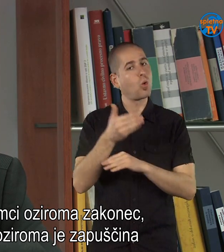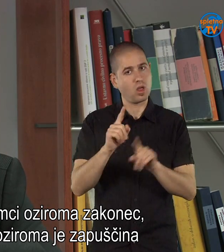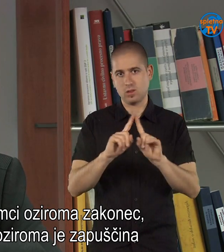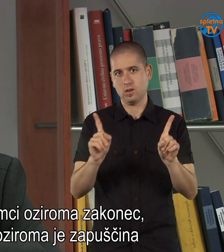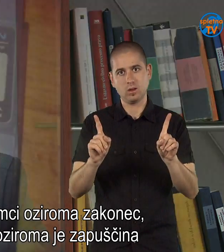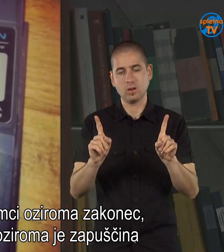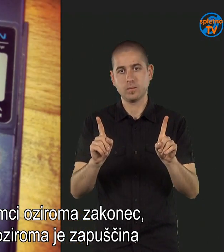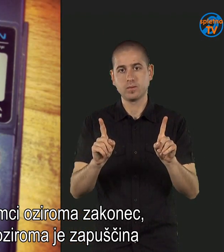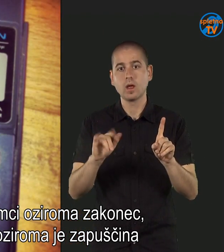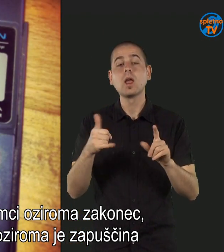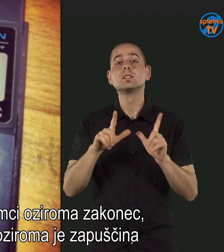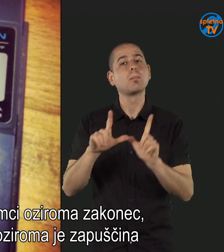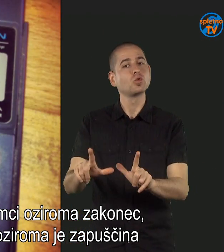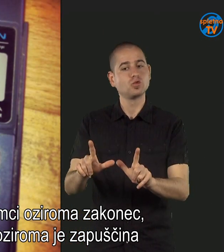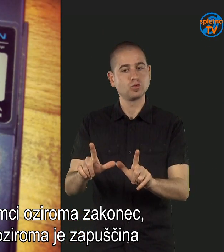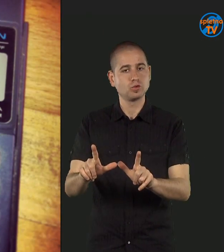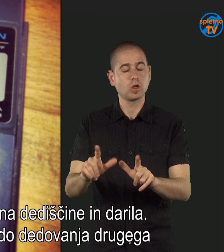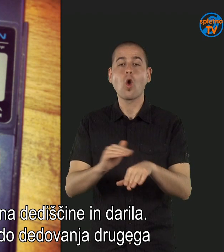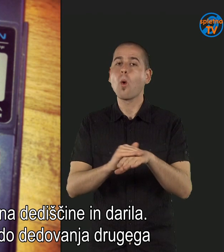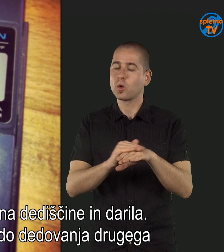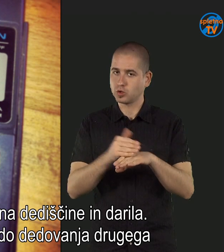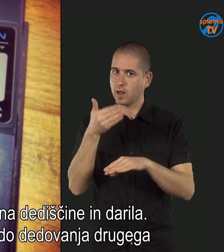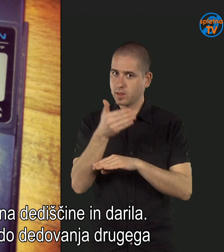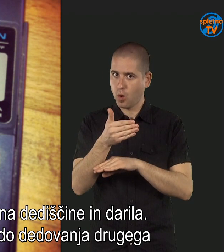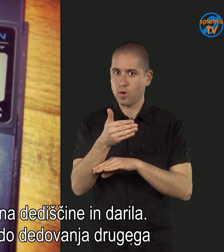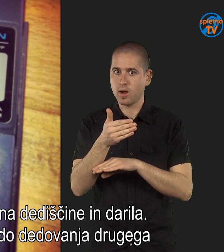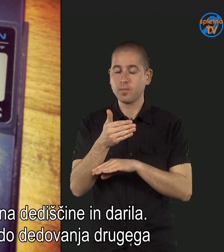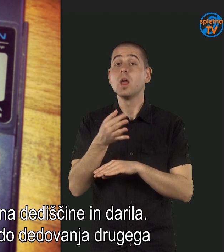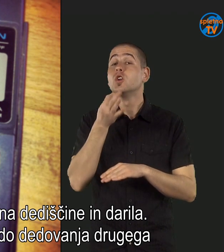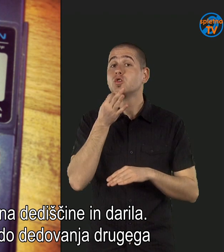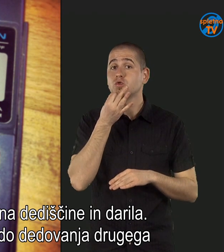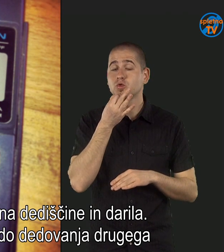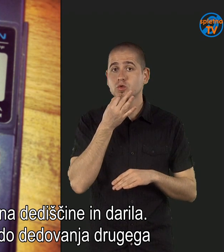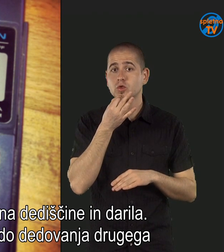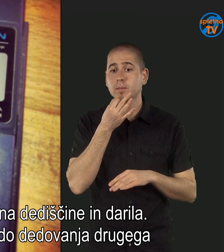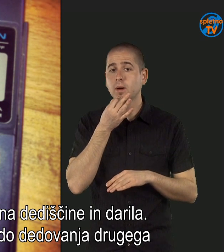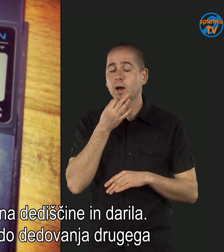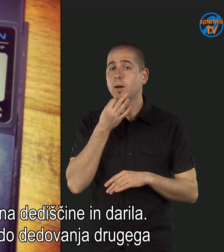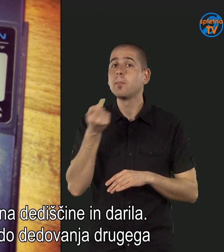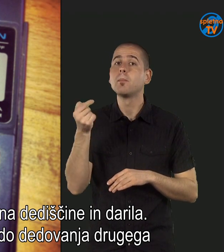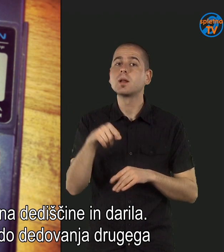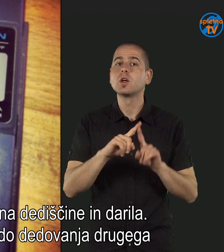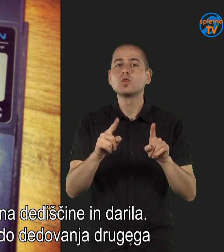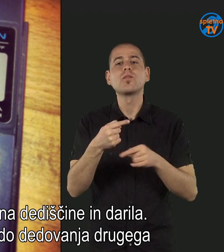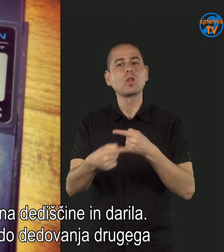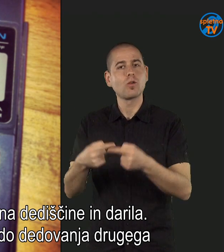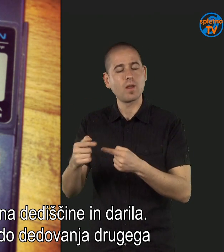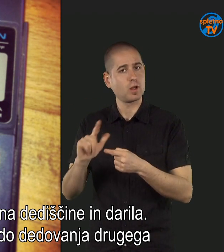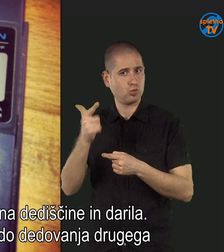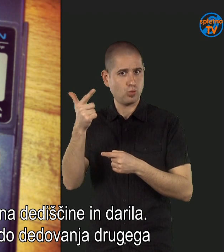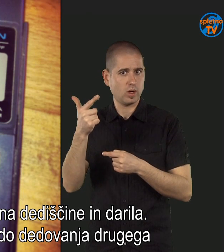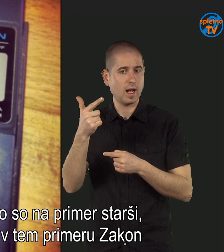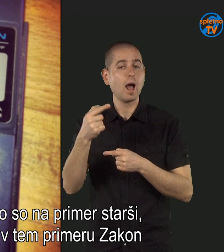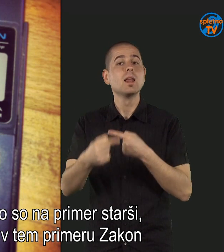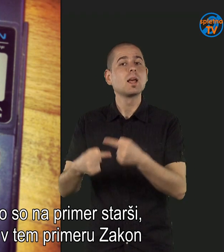potem davka ni, je zapuščina oproščena davka na dediščine in darila. Vkolikor pa pride do dedovanja